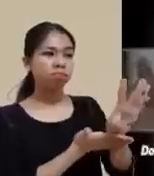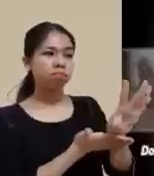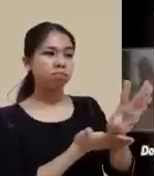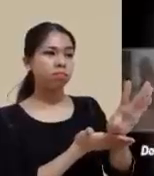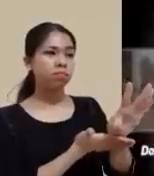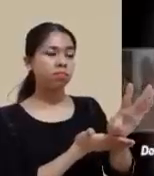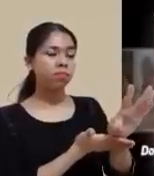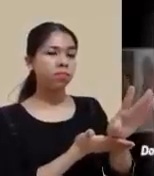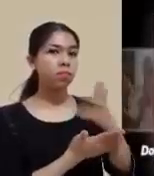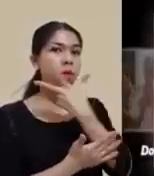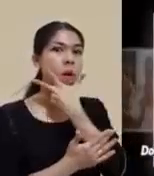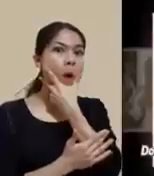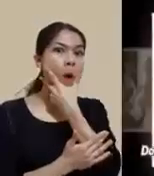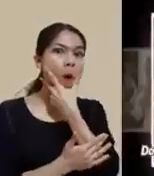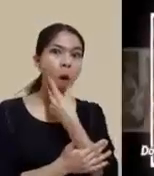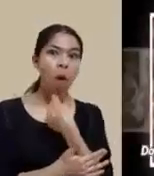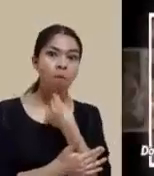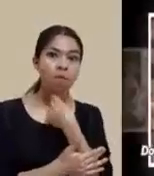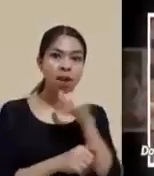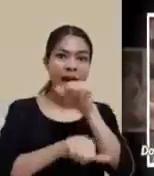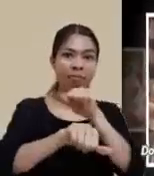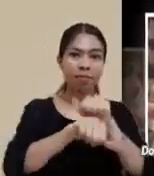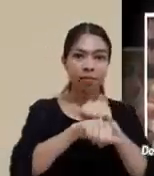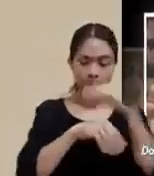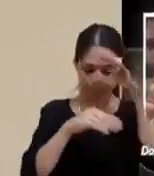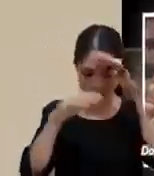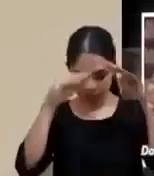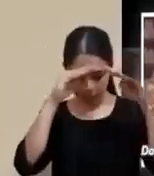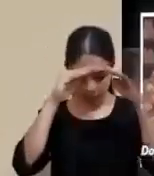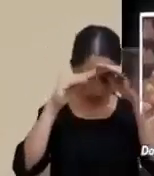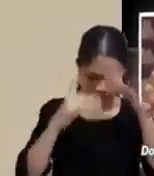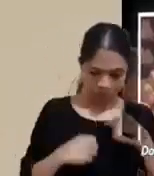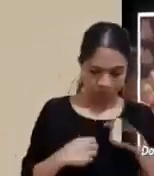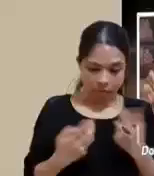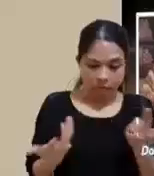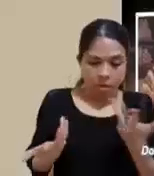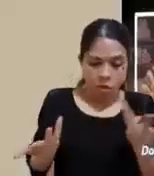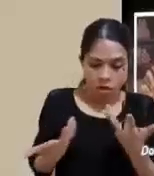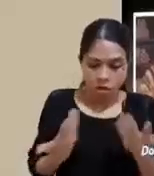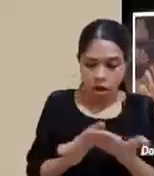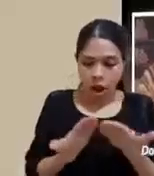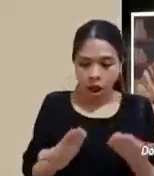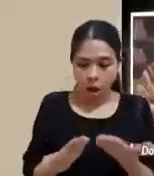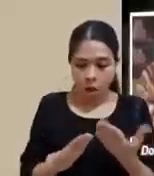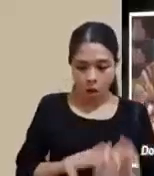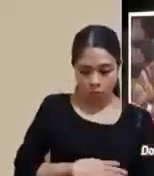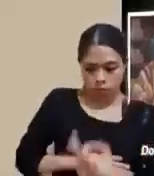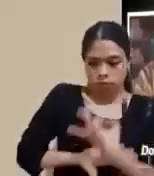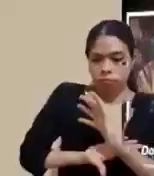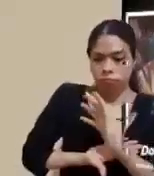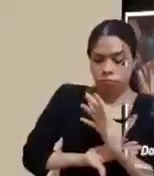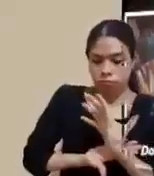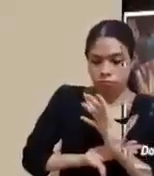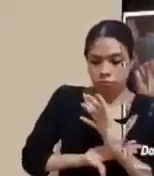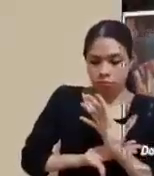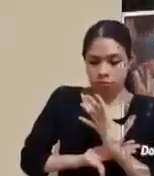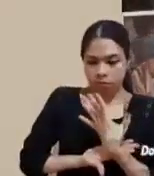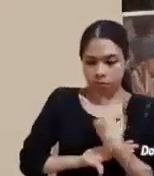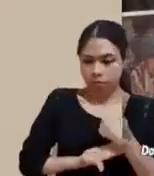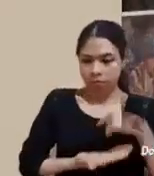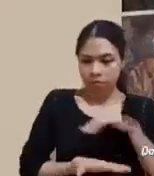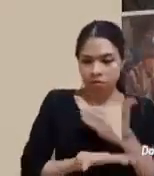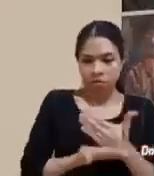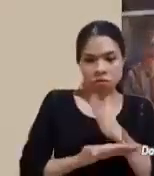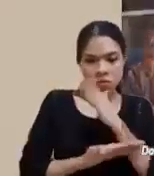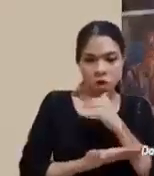administrador. Entonces el administrador se puso a pensar: ¿qué voy a hacer ahora que me quitan el trabajo?